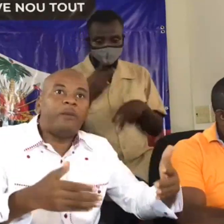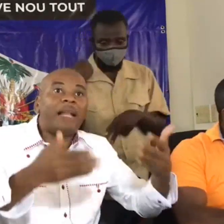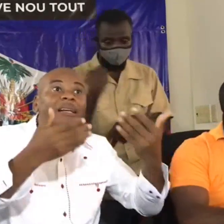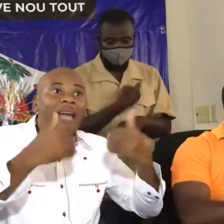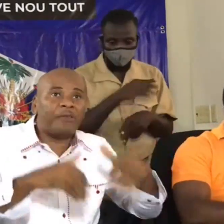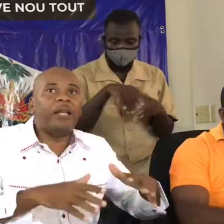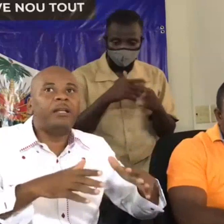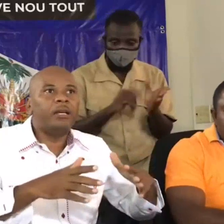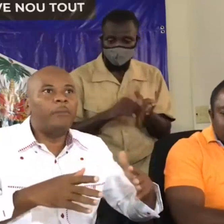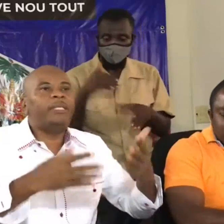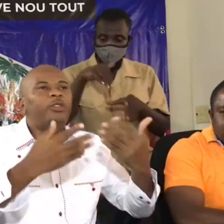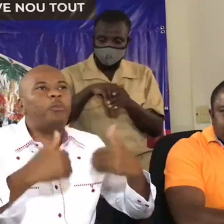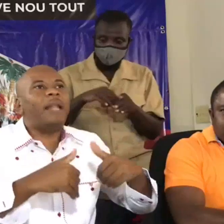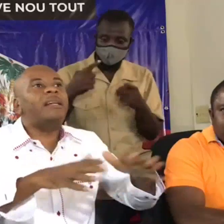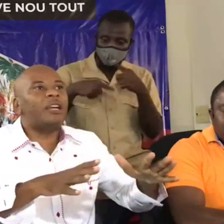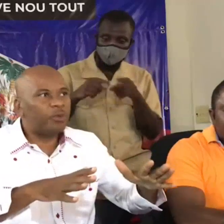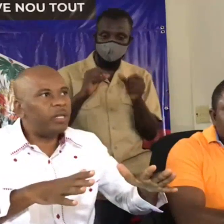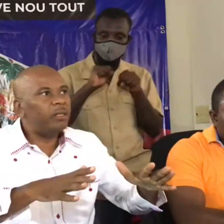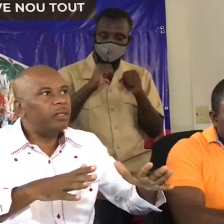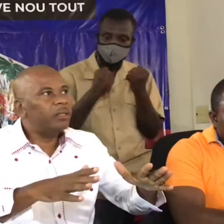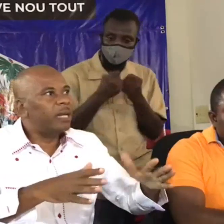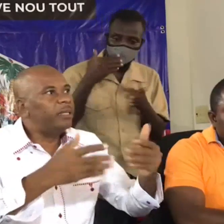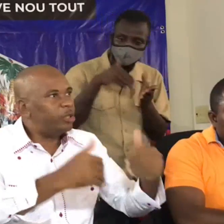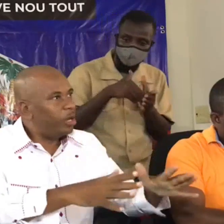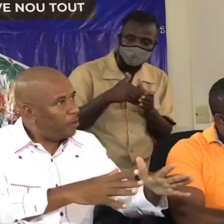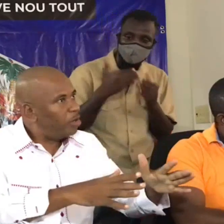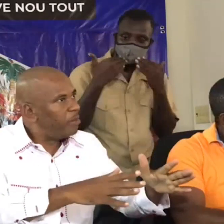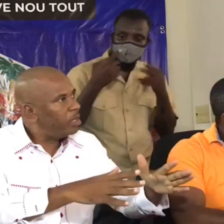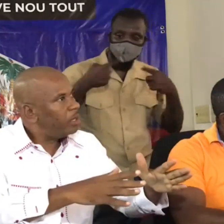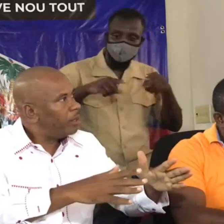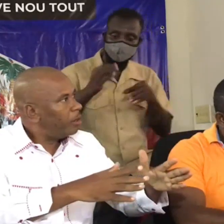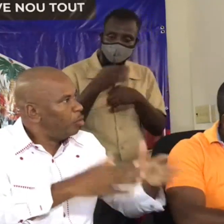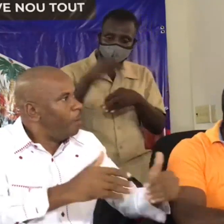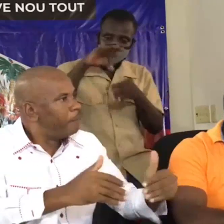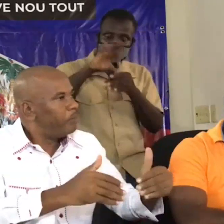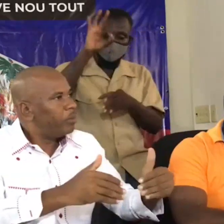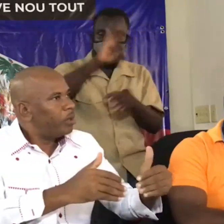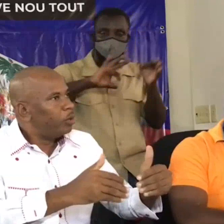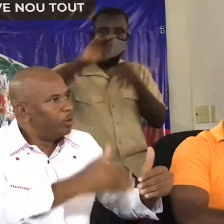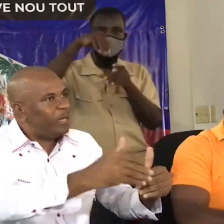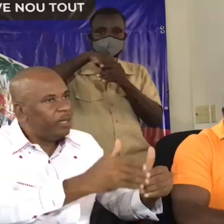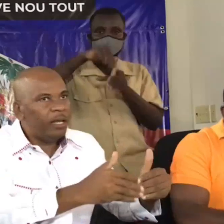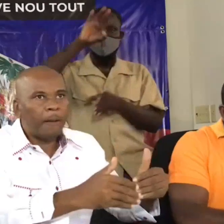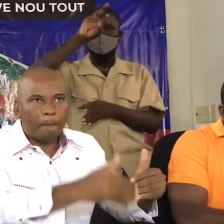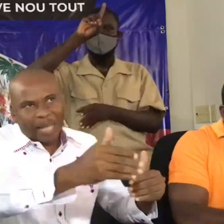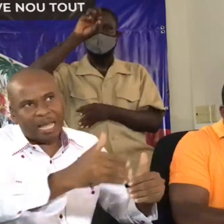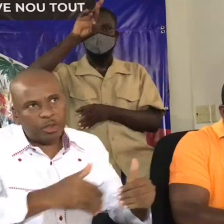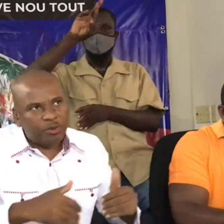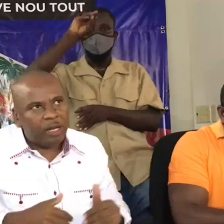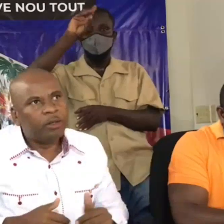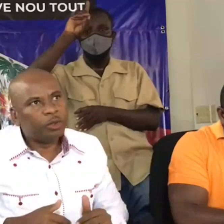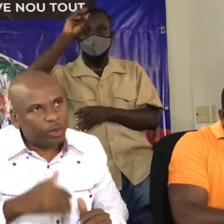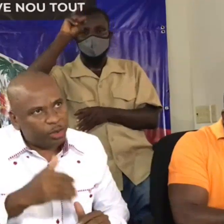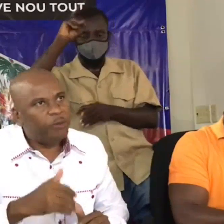ne parlait pas les clés avec elle, ah, mais c'est nous pour parler clair à Jovenel. Ça veut dire question référendum, non? Nous-mêmes, nous décidons de battre